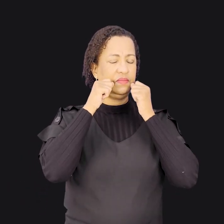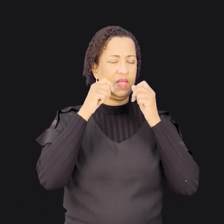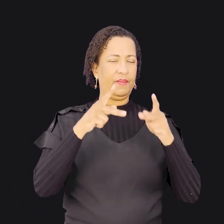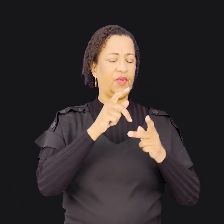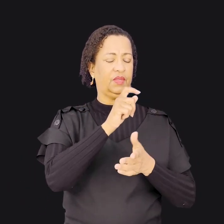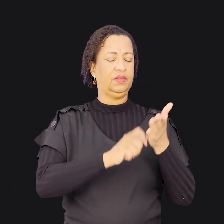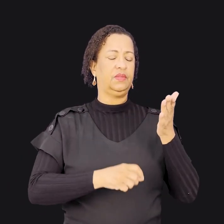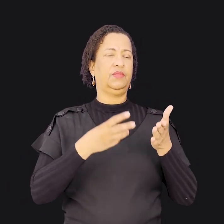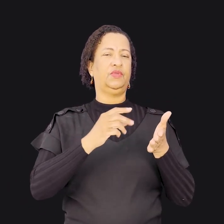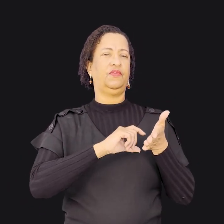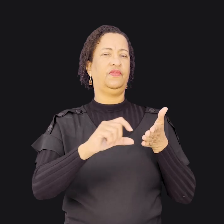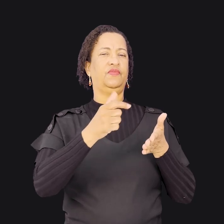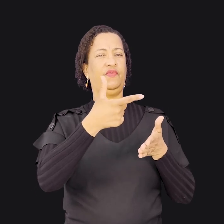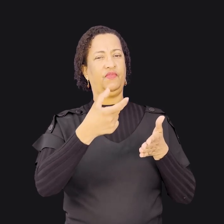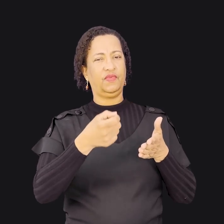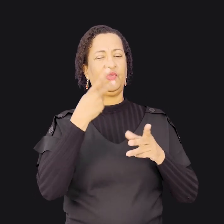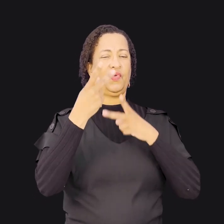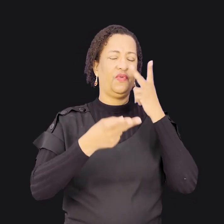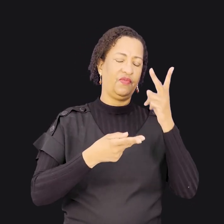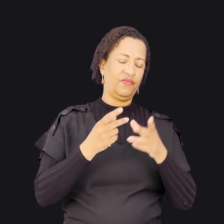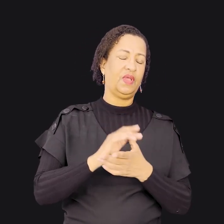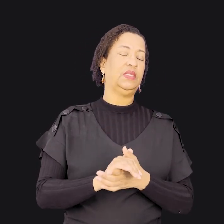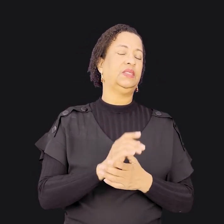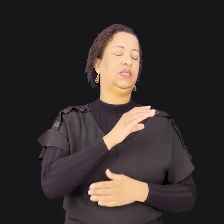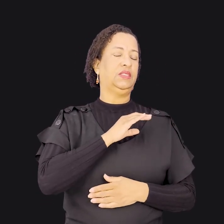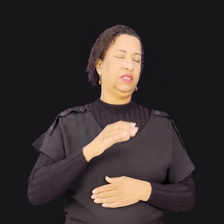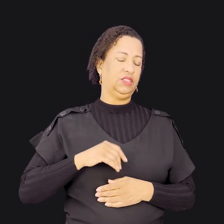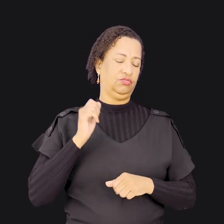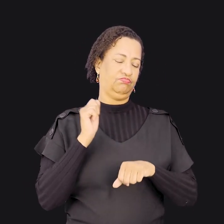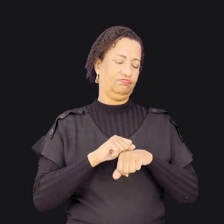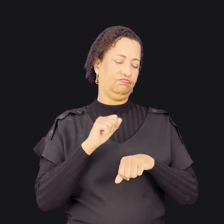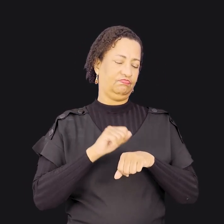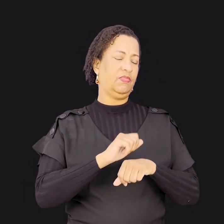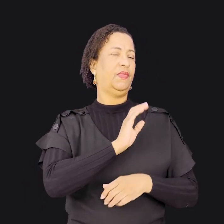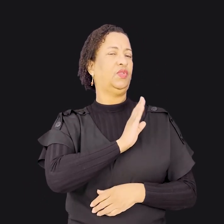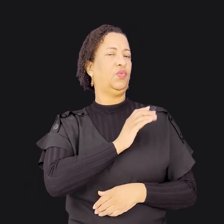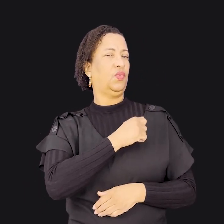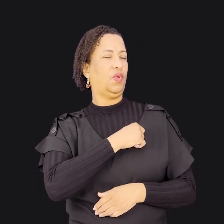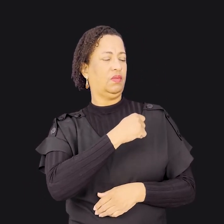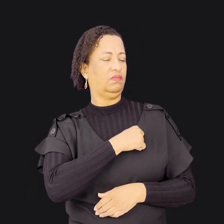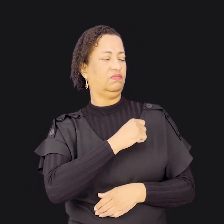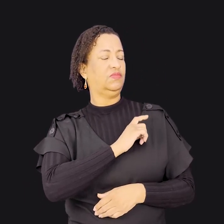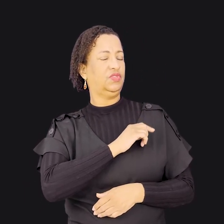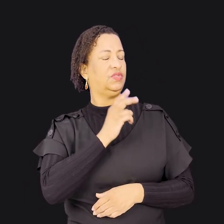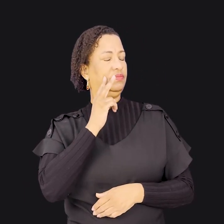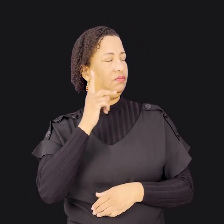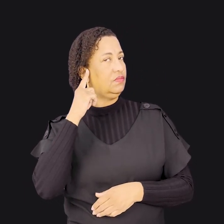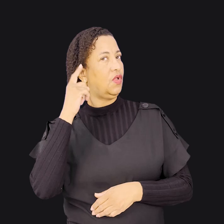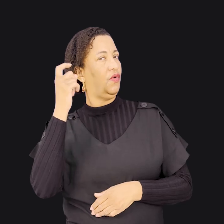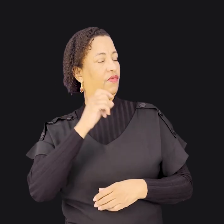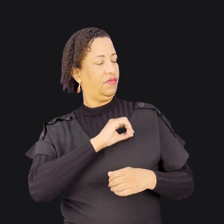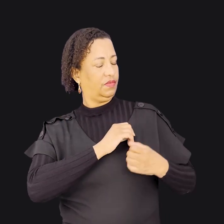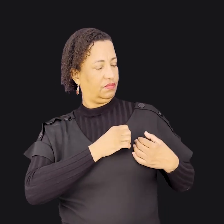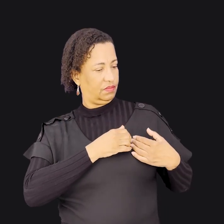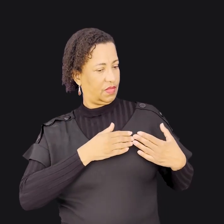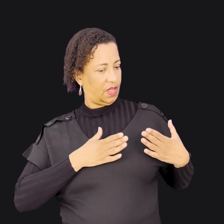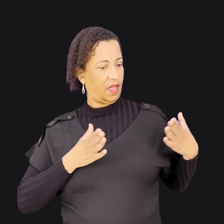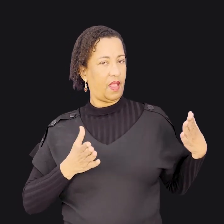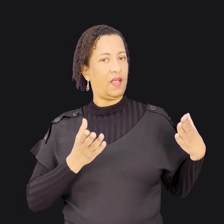20, afirma que Cristo está batendo a porta dos nossos corações. Se ouvirmos a sua voz e abrirmos a porta e